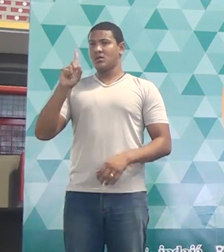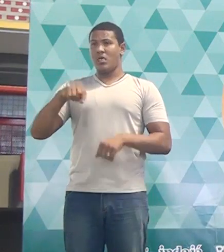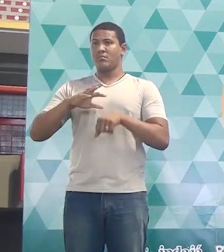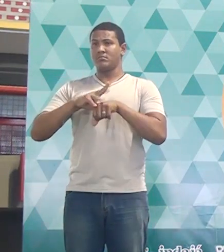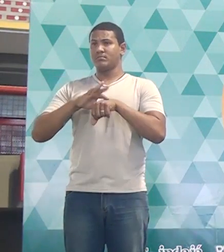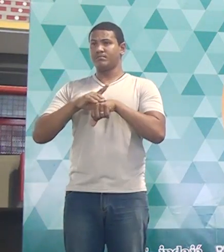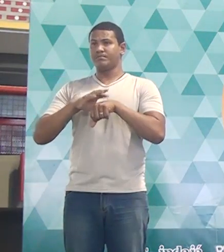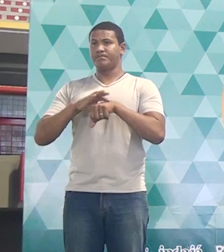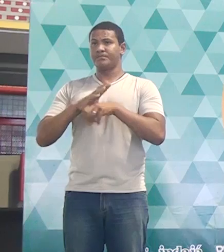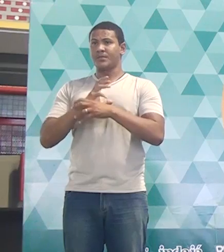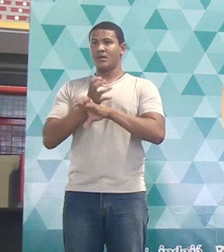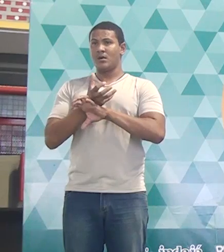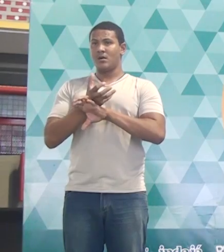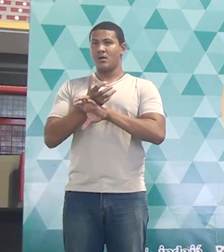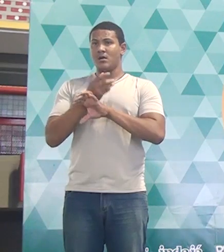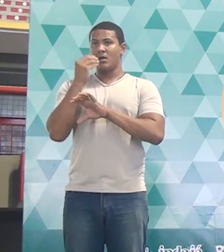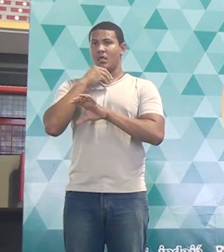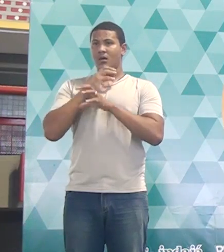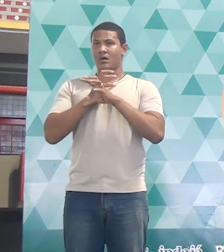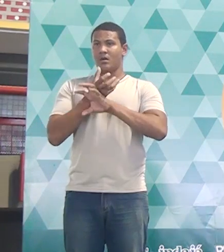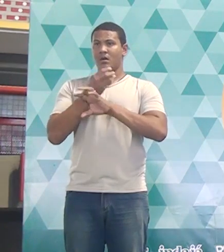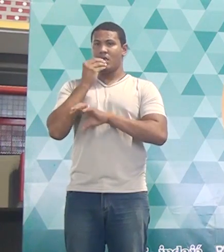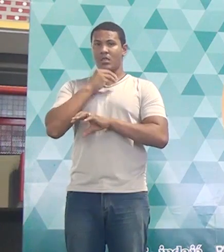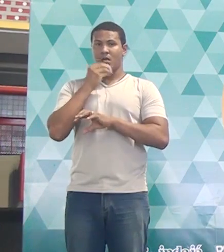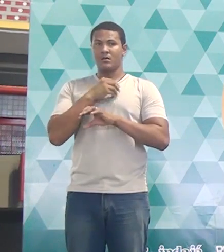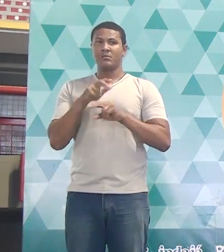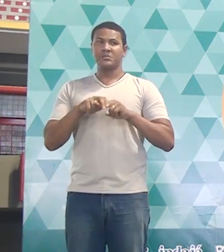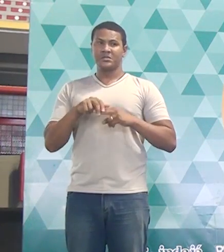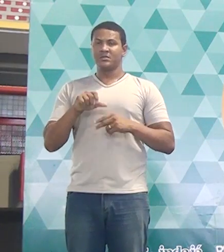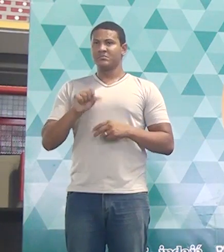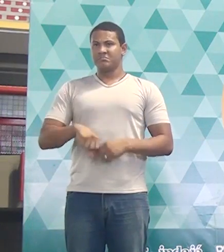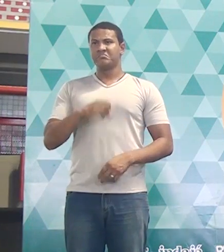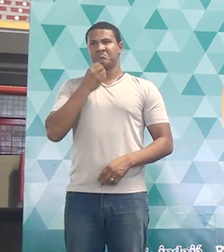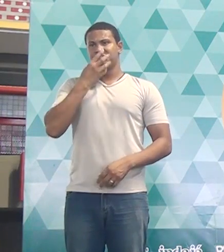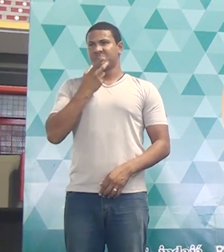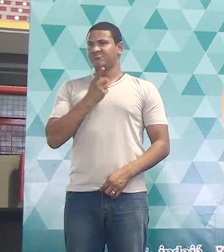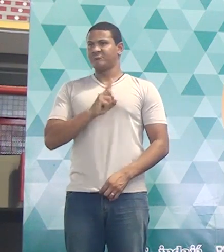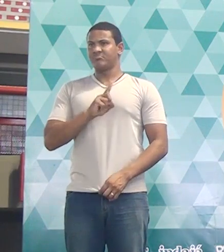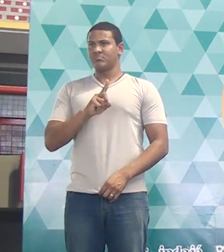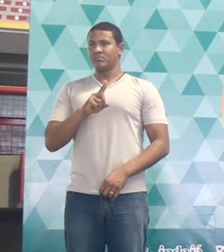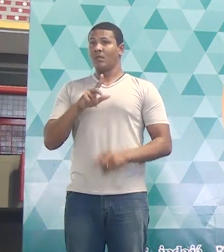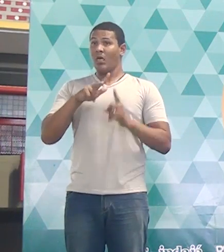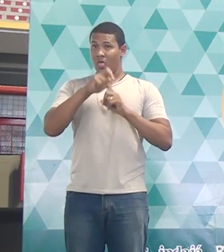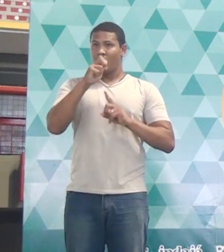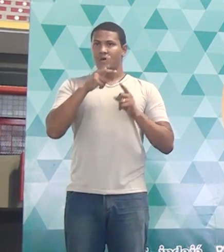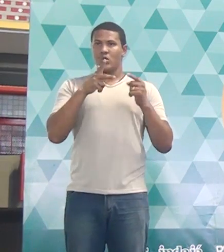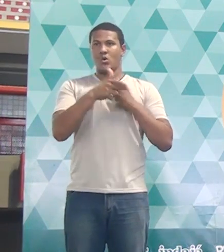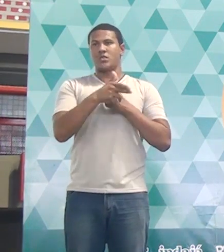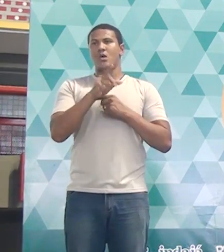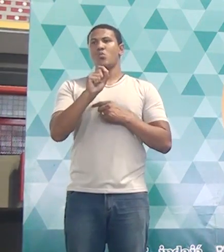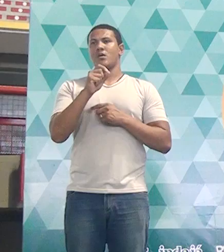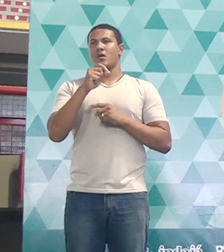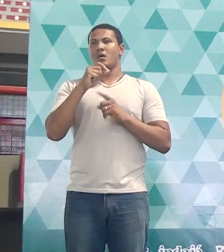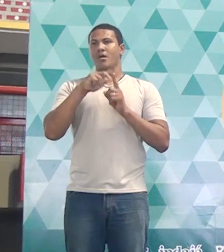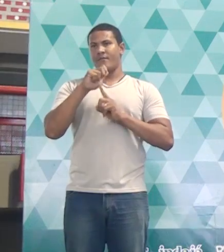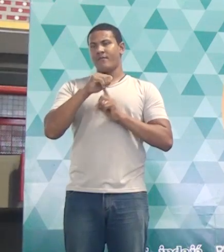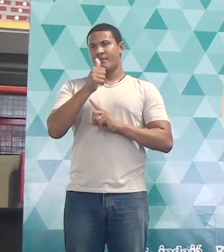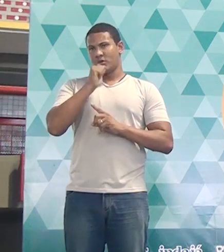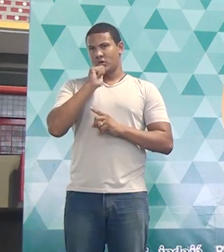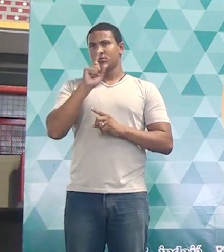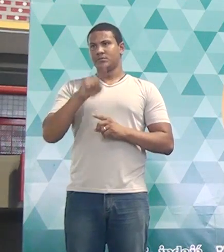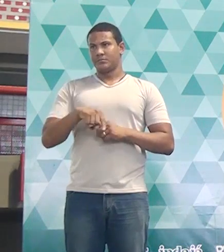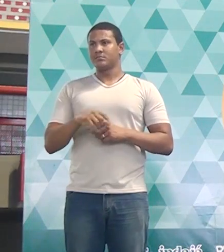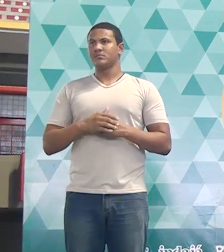osteoporose. Então não é bom cortar o cálcio da sua alimentação. O ideal é cortar o fosfato, que vem do ácido